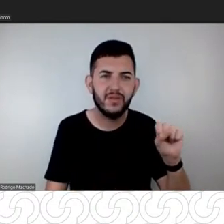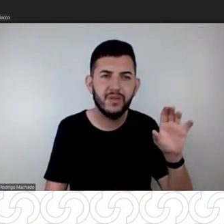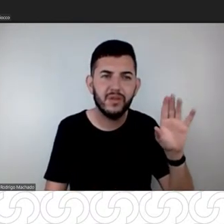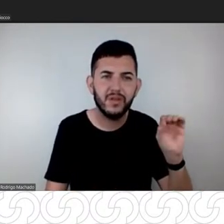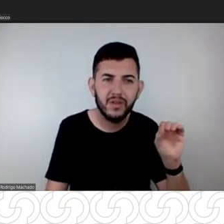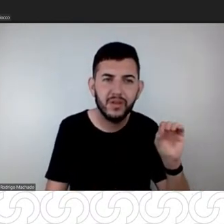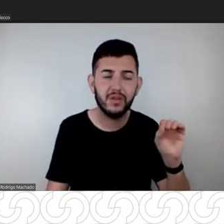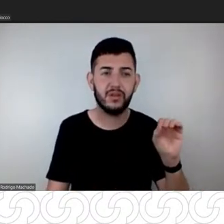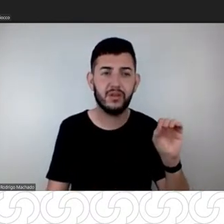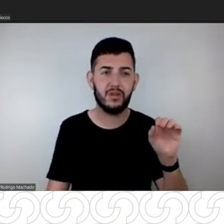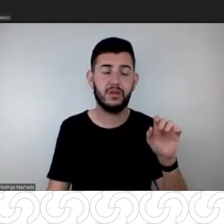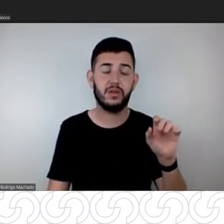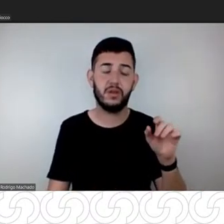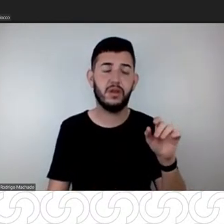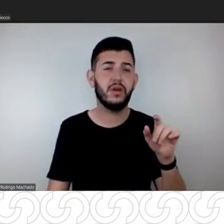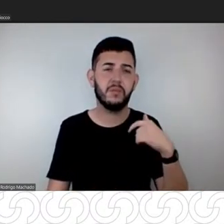rearticular